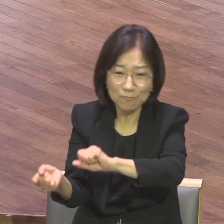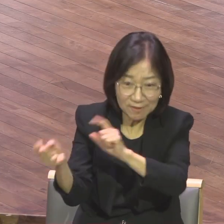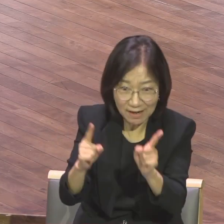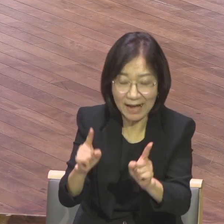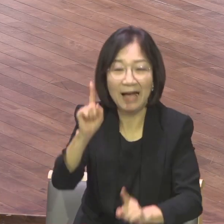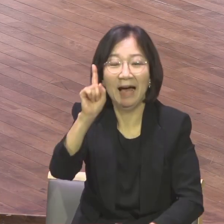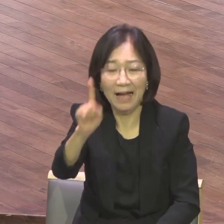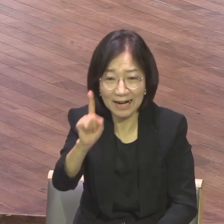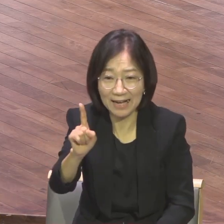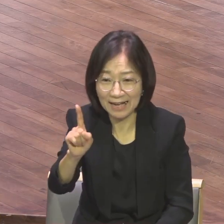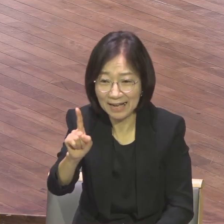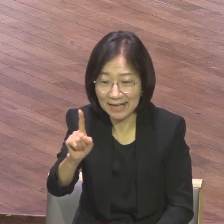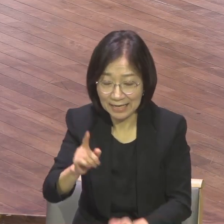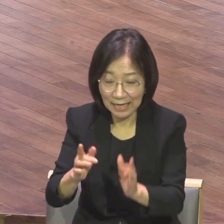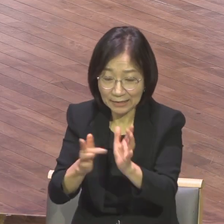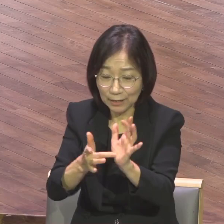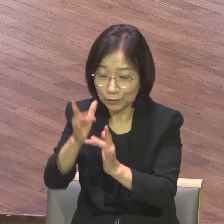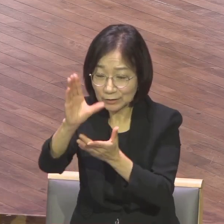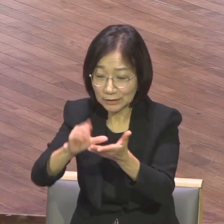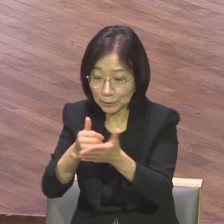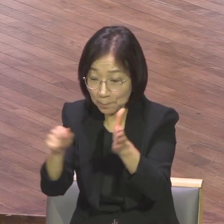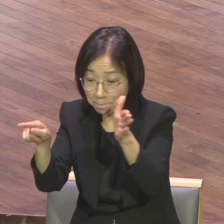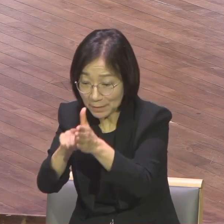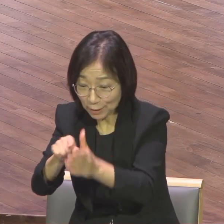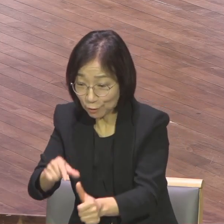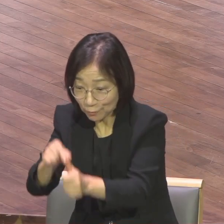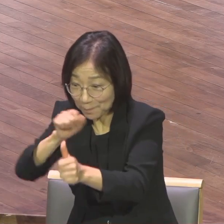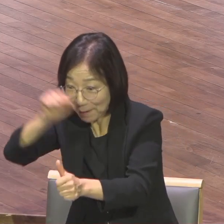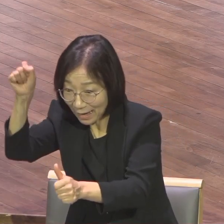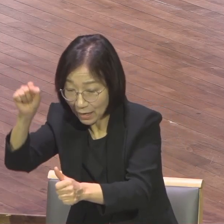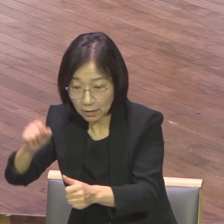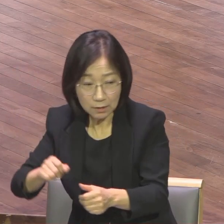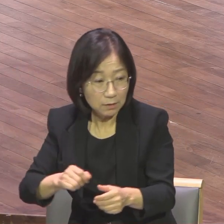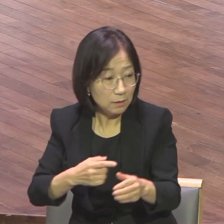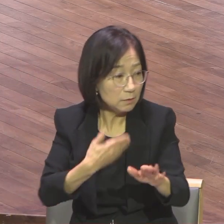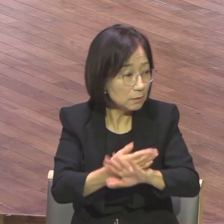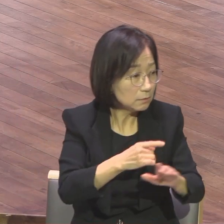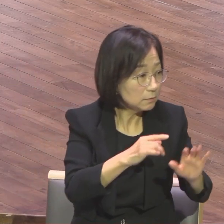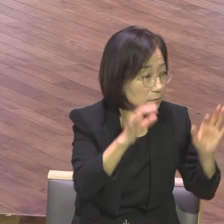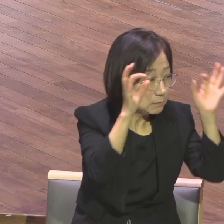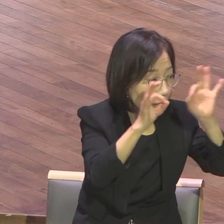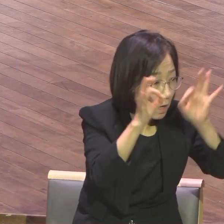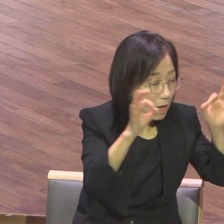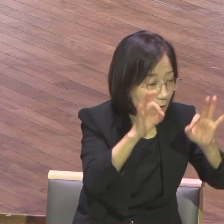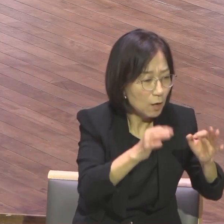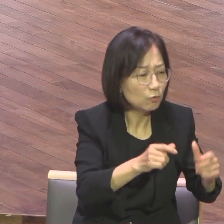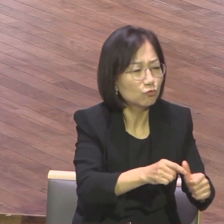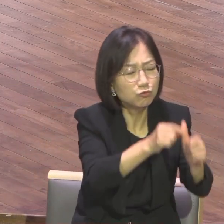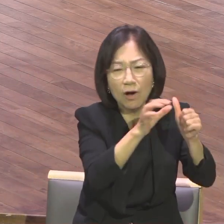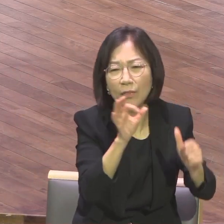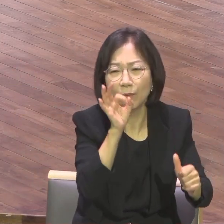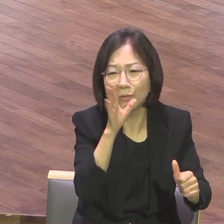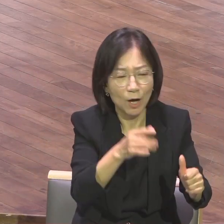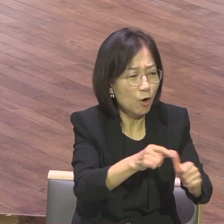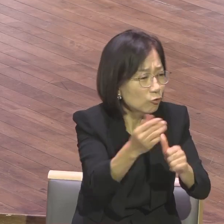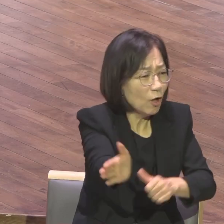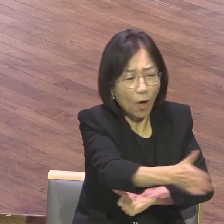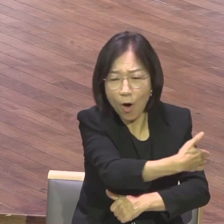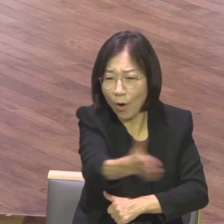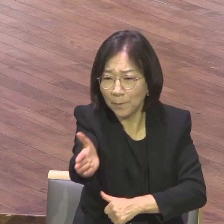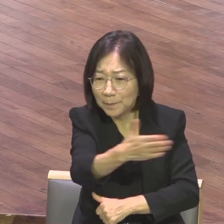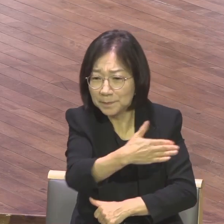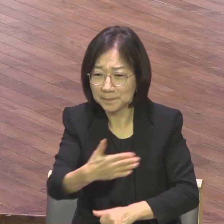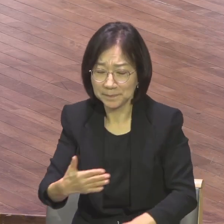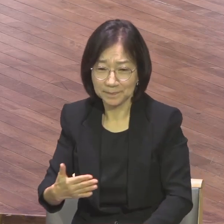예수 그리스도 외에는 구원이 없다. 예수 그리스도 외에는 내 문제 해결할 분이 없다. 예수 그리스도는 내게 만족 주실 분이